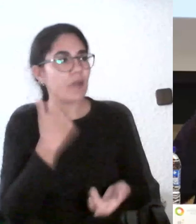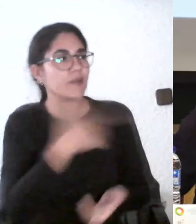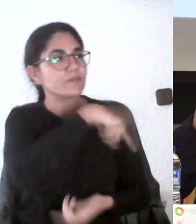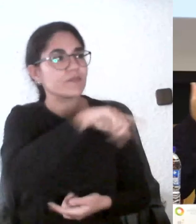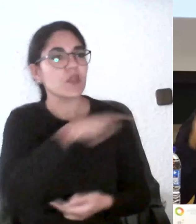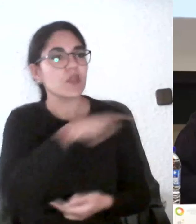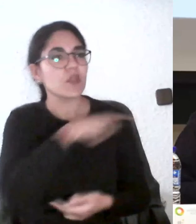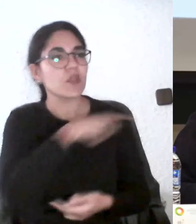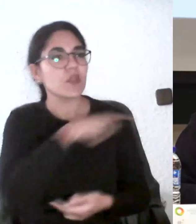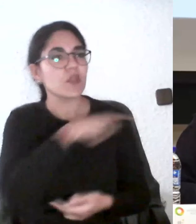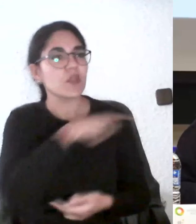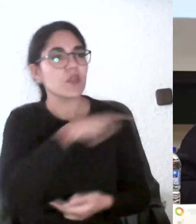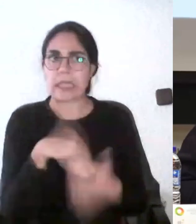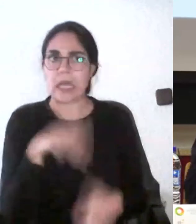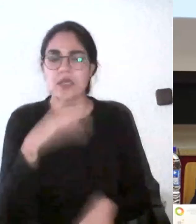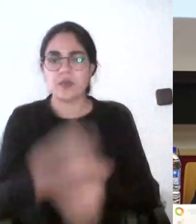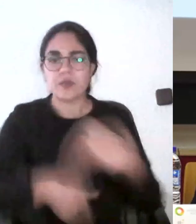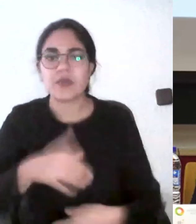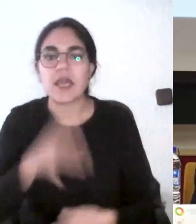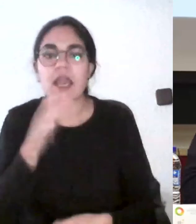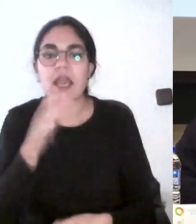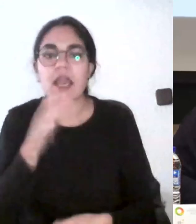le dan un feedback previo que es algo, yo creo, muy valioso.